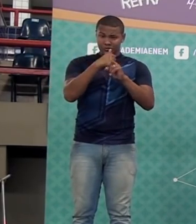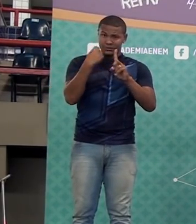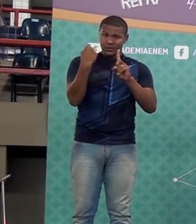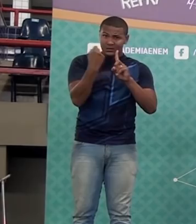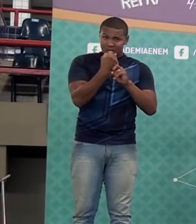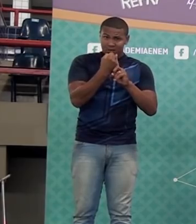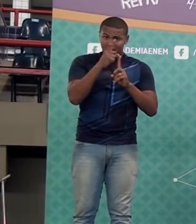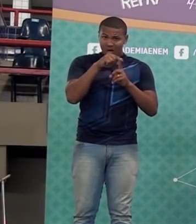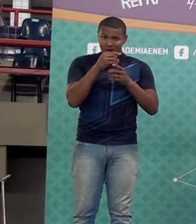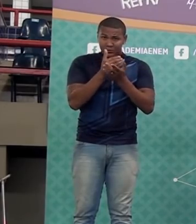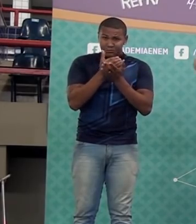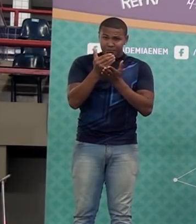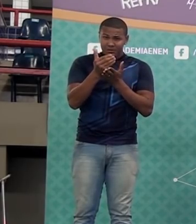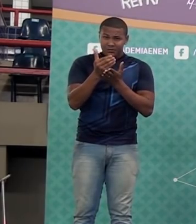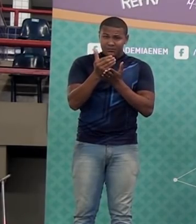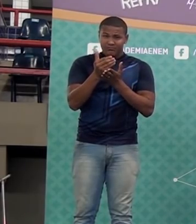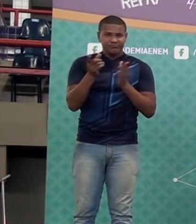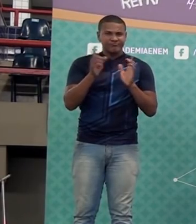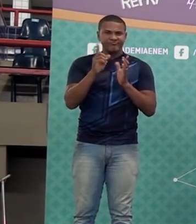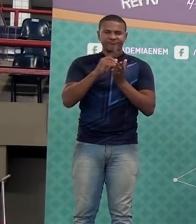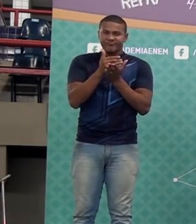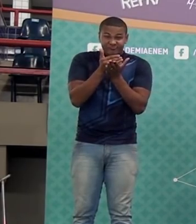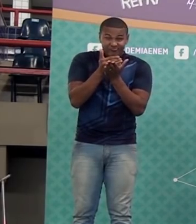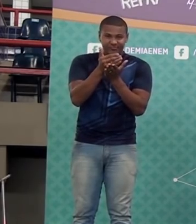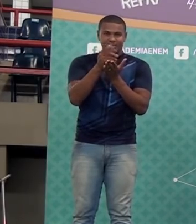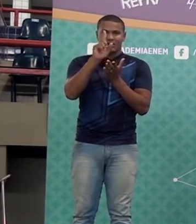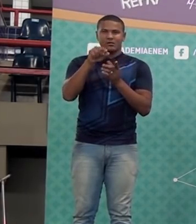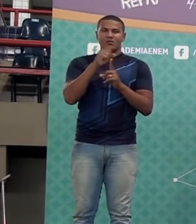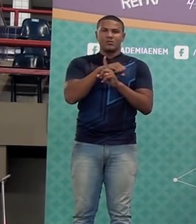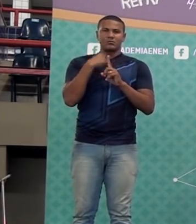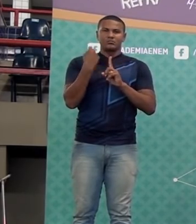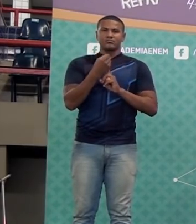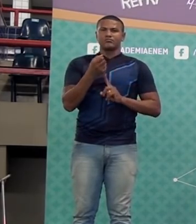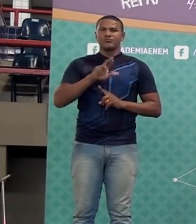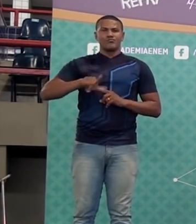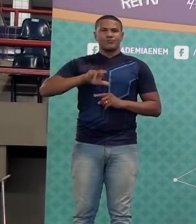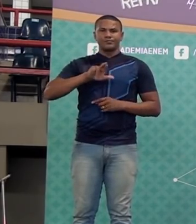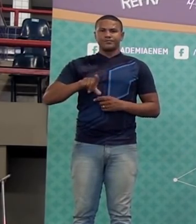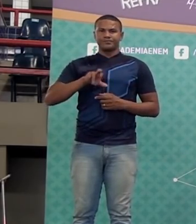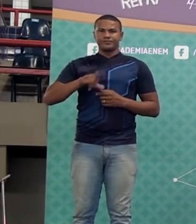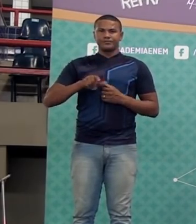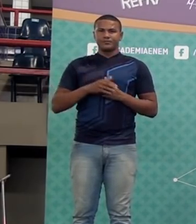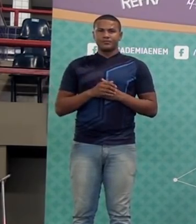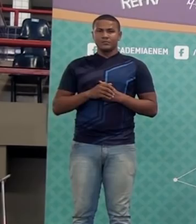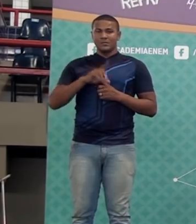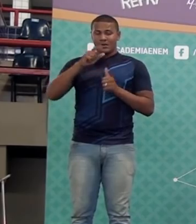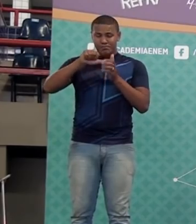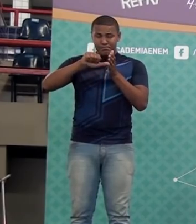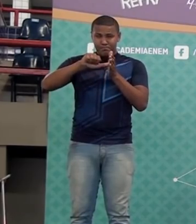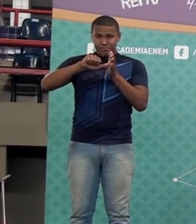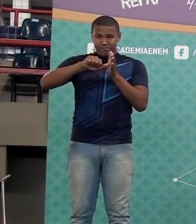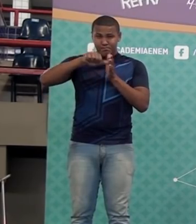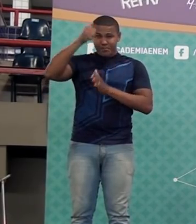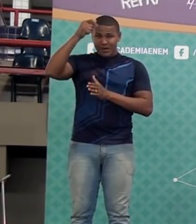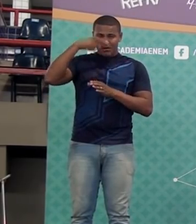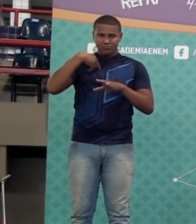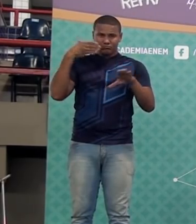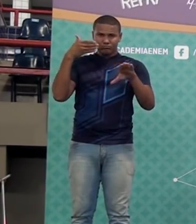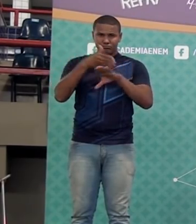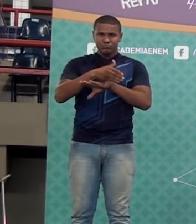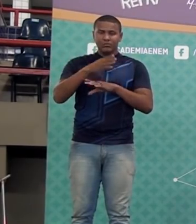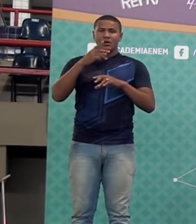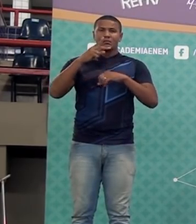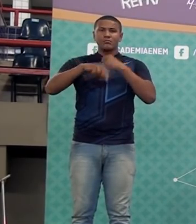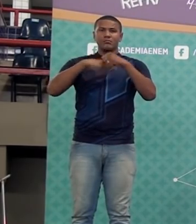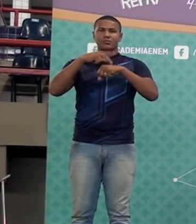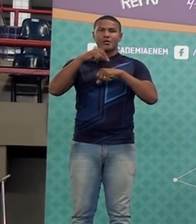Revolução Cubana de 59 originalmente não foi socialista. O primeiro país que o Fidel Castro visitou após o triunfo da Revolução